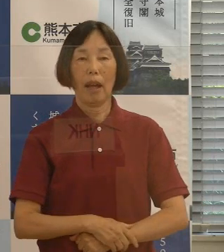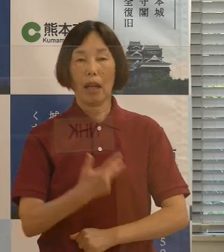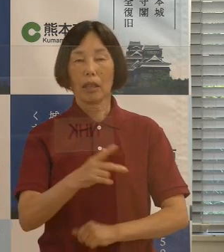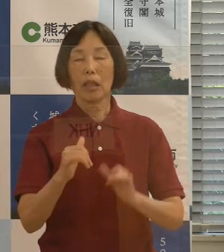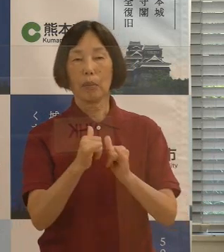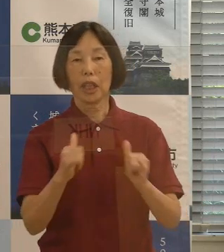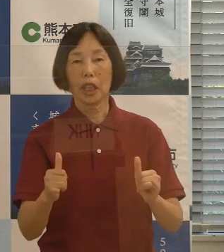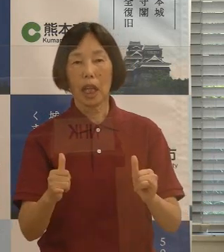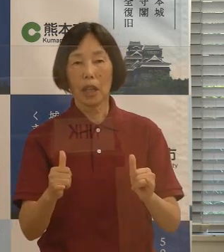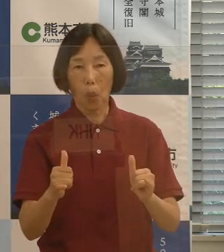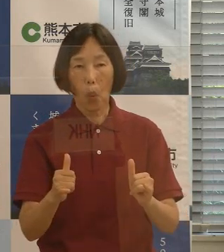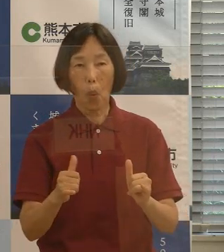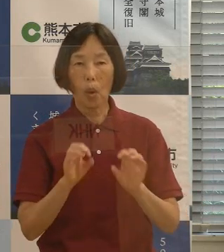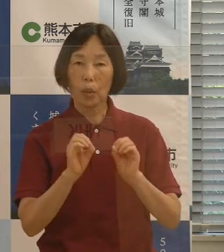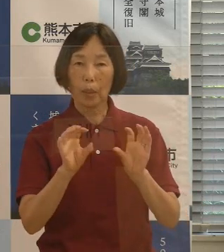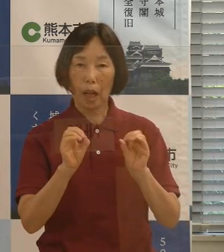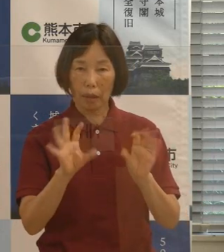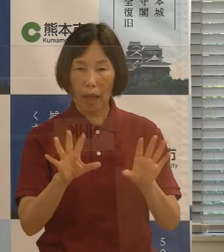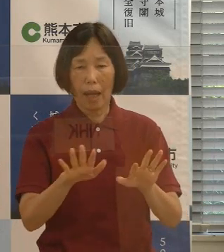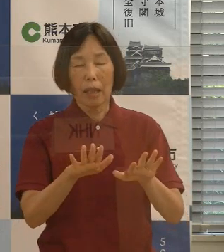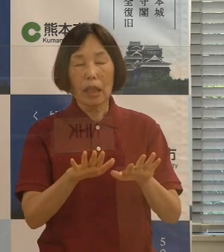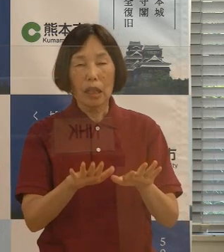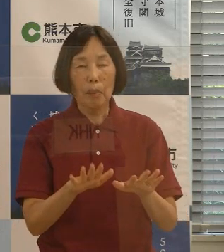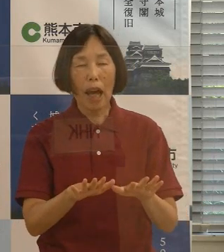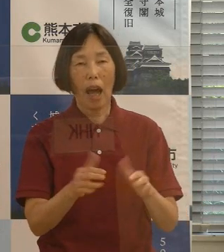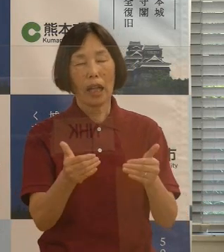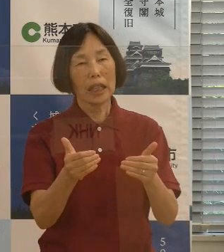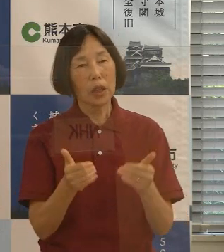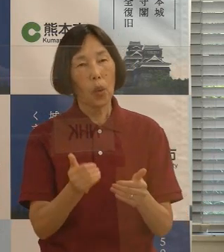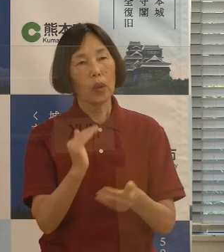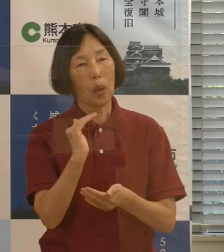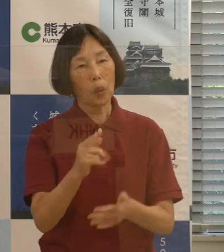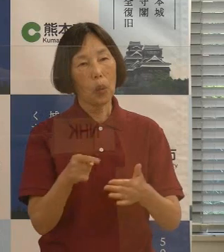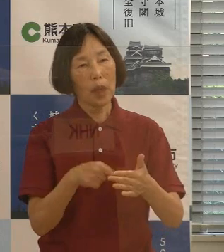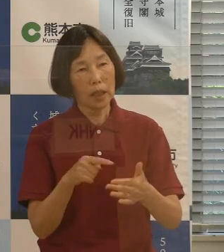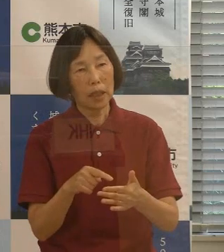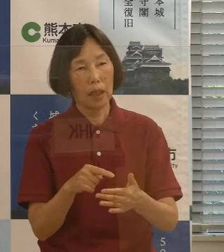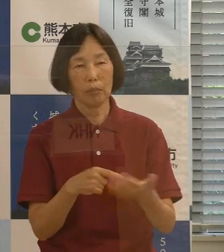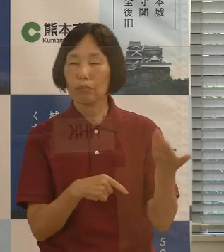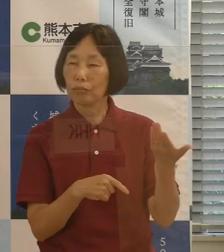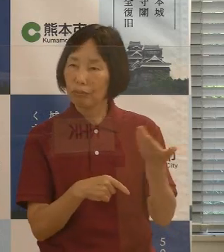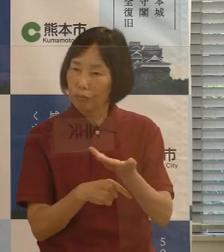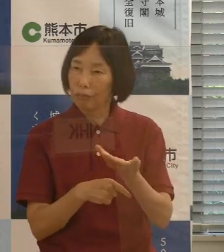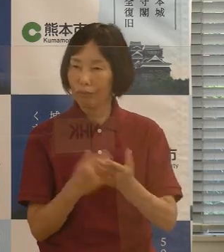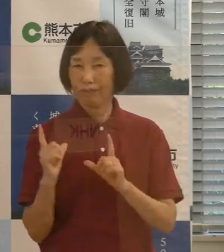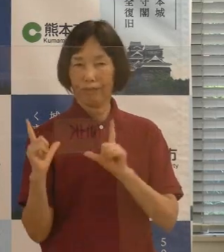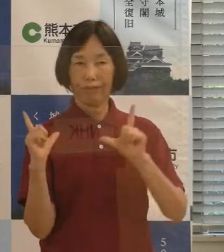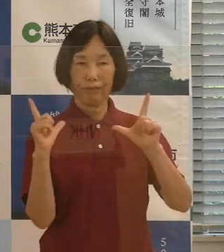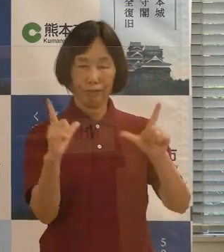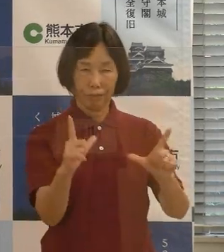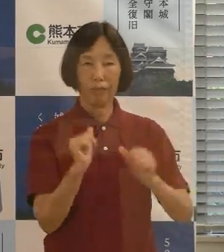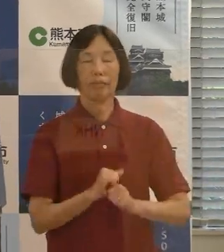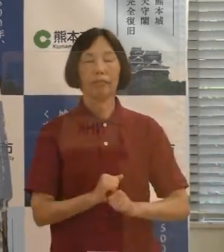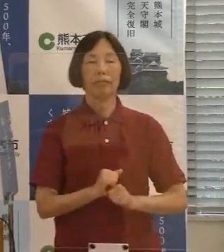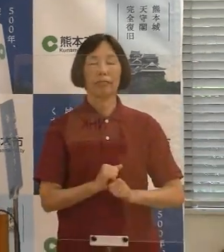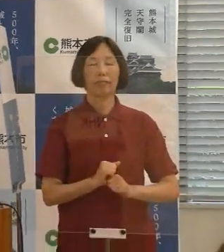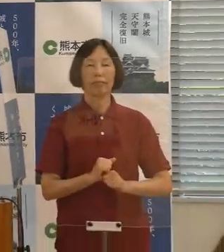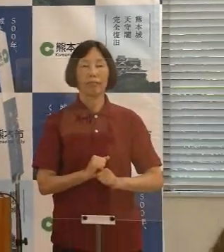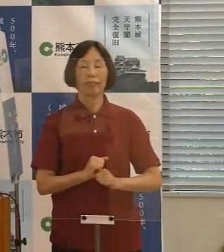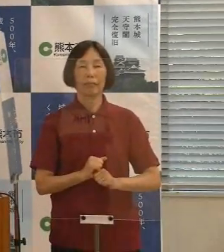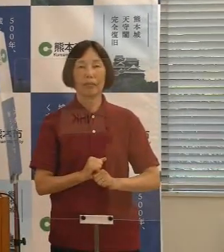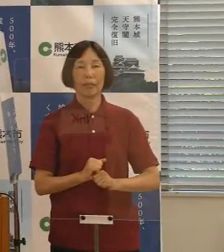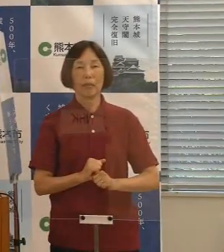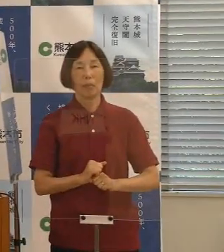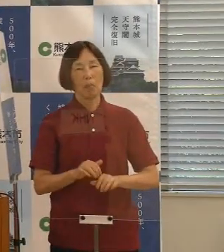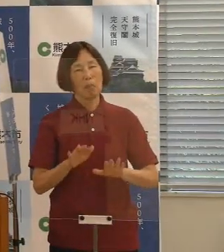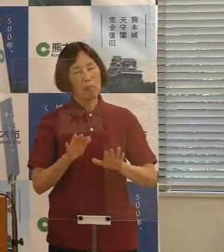民への呼びかけというか、今どういったことが必要なのかというところをまず、 はい、やはりこ